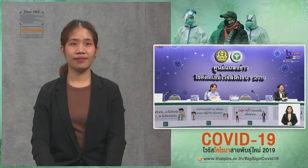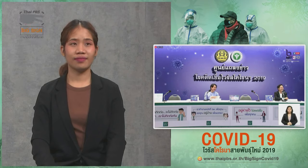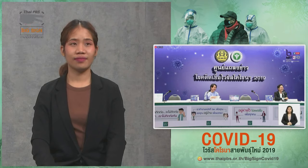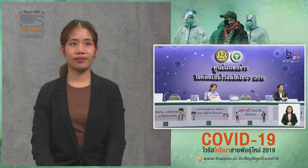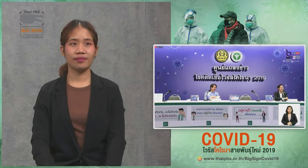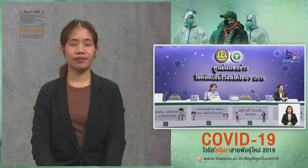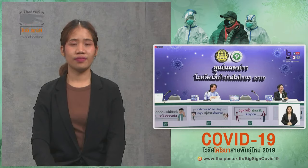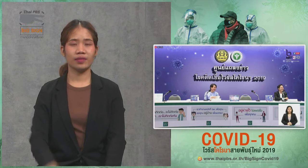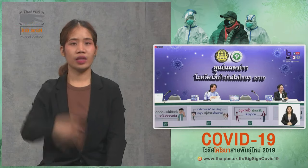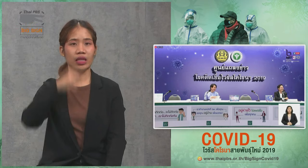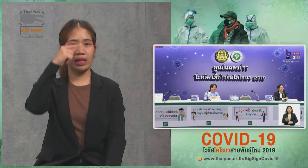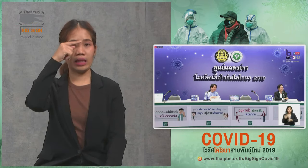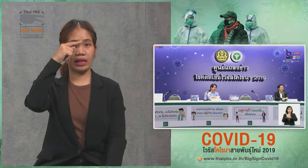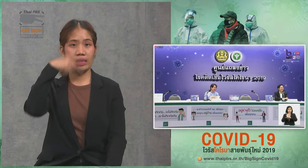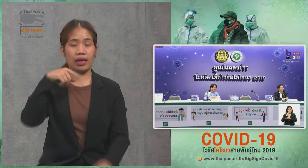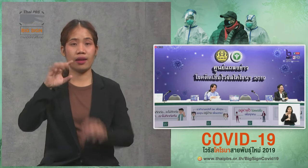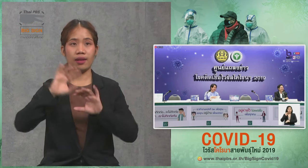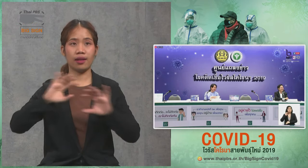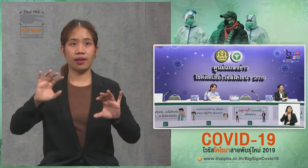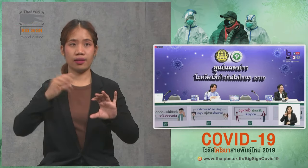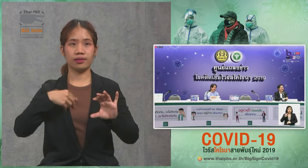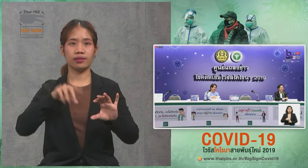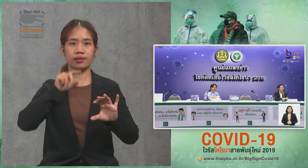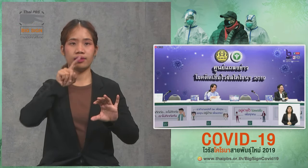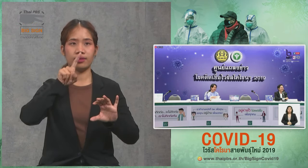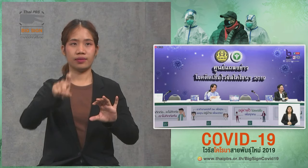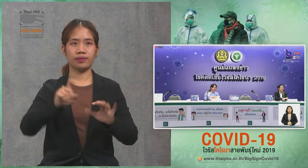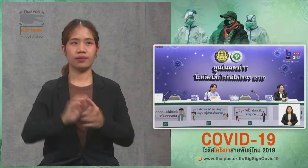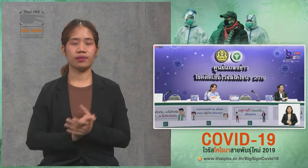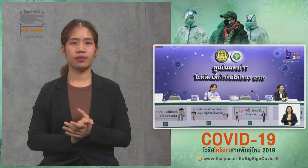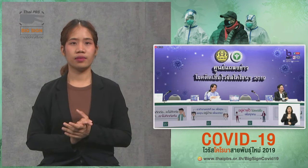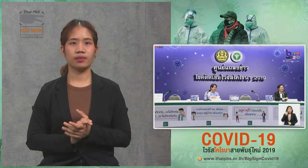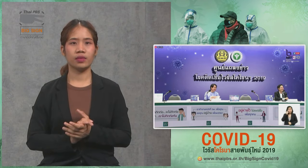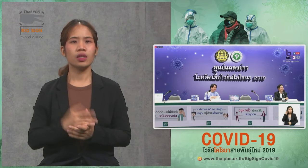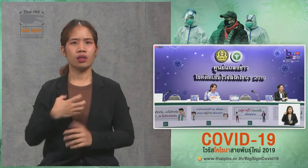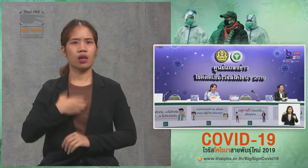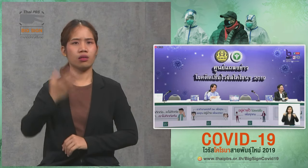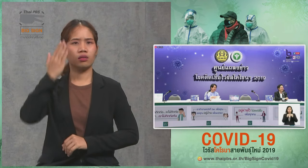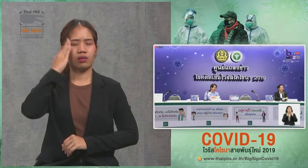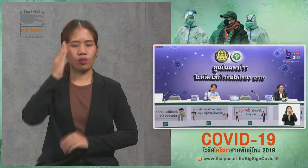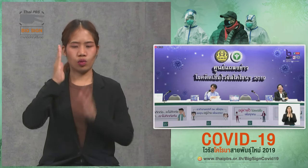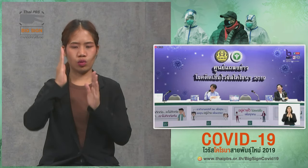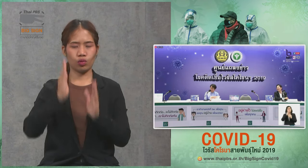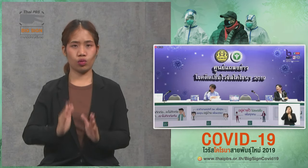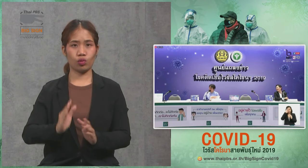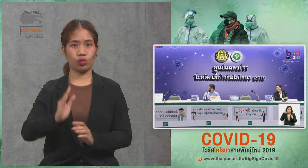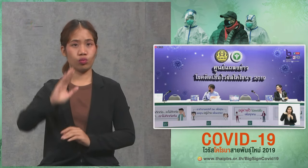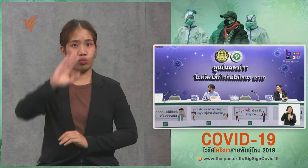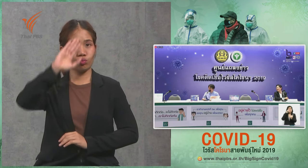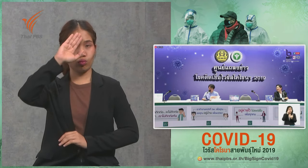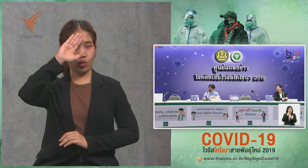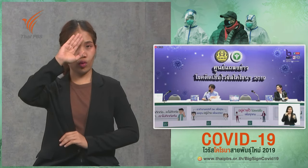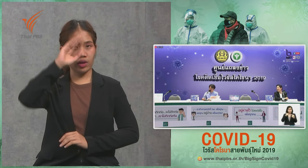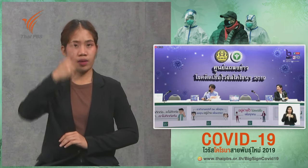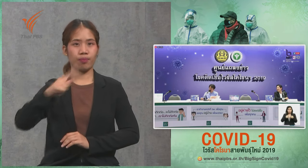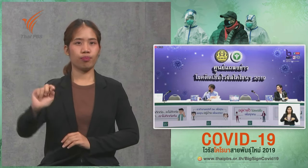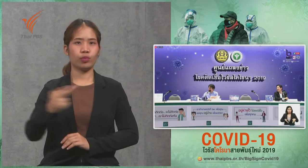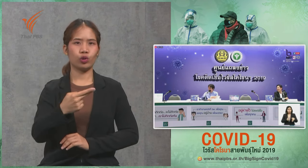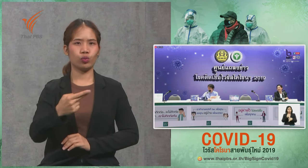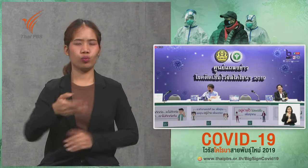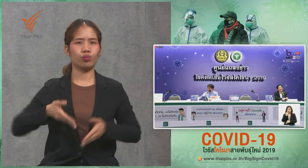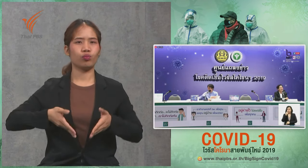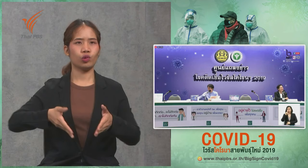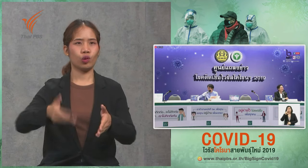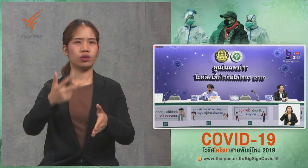จากไทยรัฐทีวีนะคะอยากจะทราบเรื่องของผู้ป่วยอะค่ะที่เสียชีวิตที่คลอง3อะค่ะที่